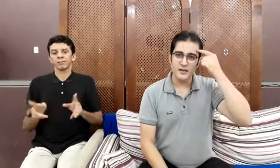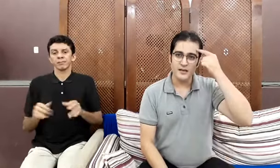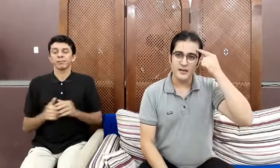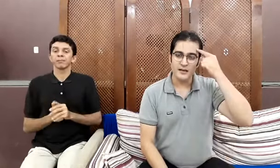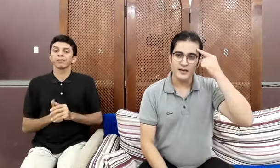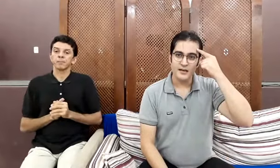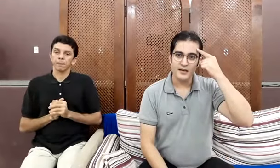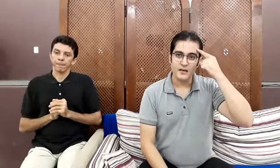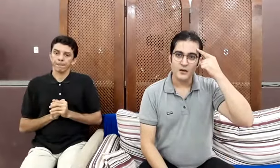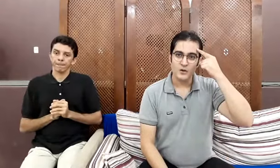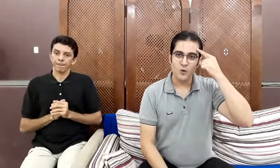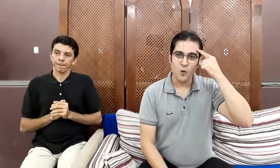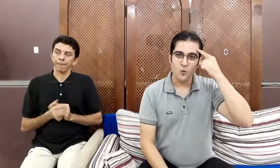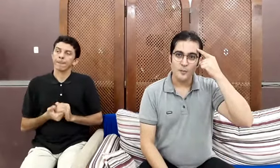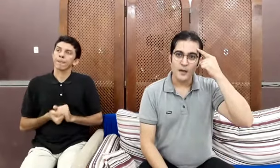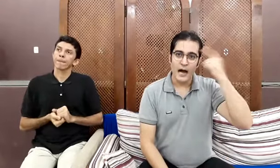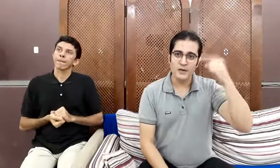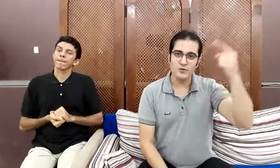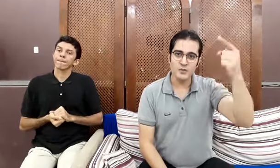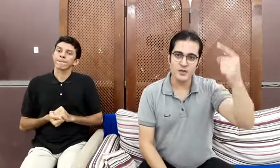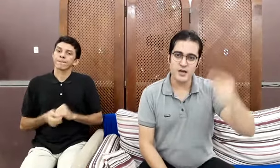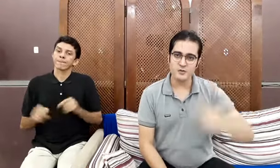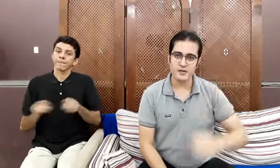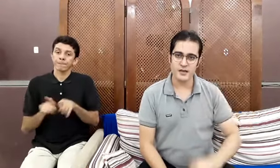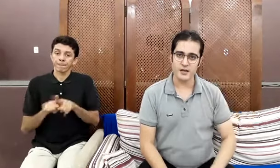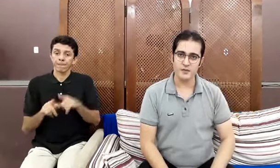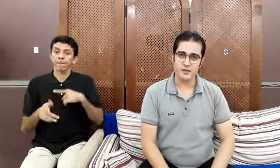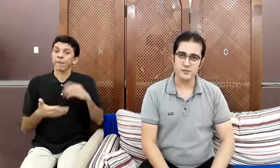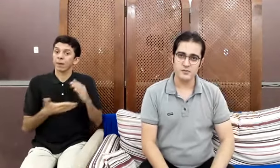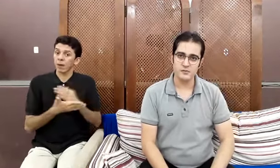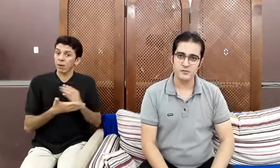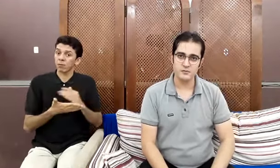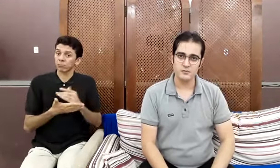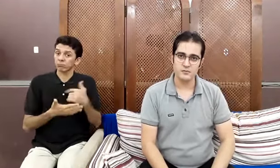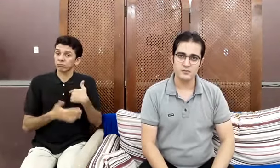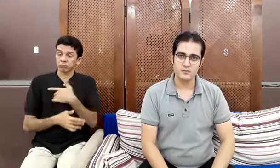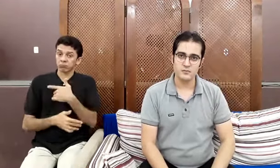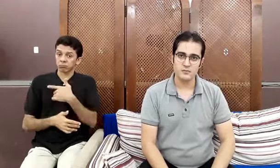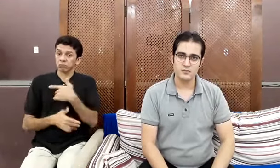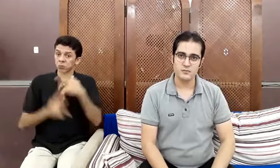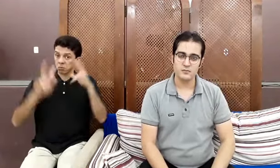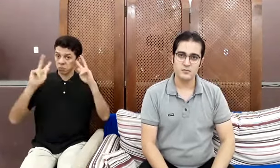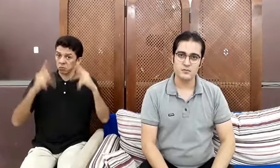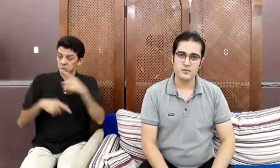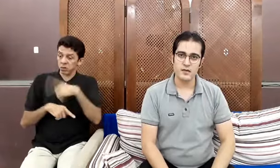homens com anos de ministério se entregando a isso.